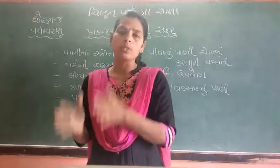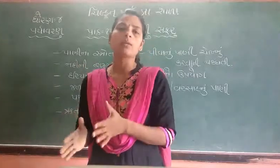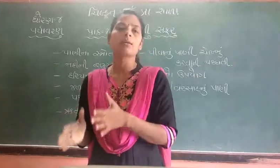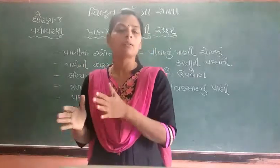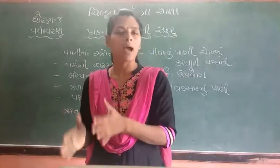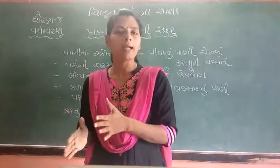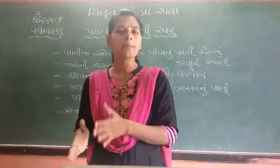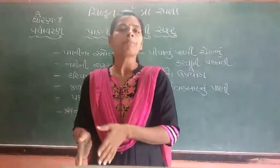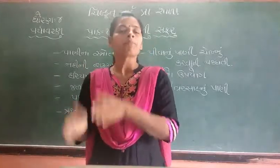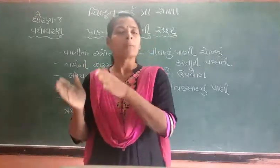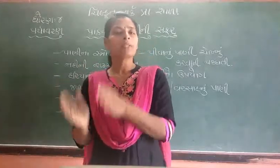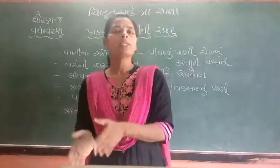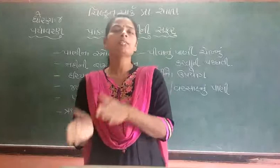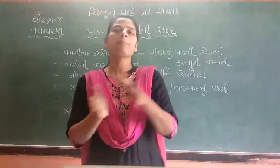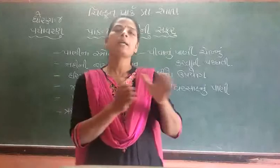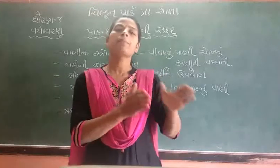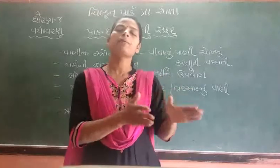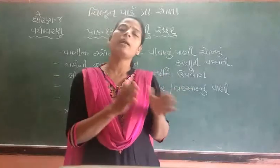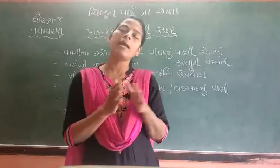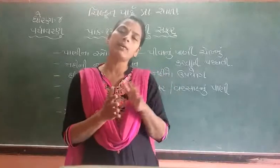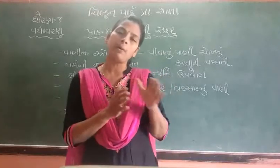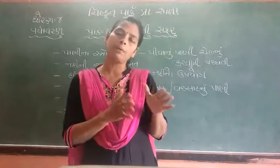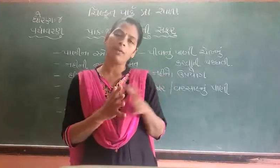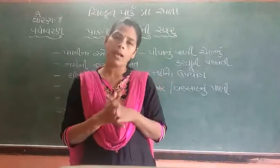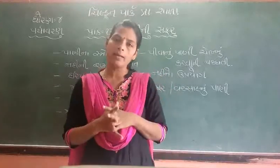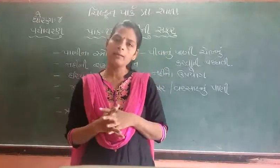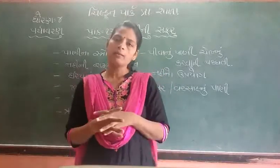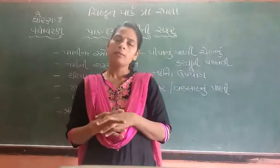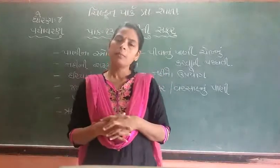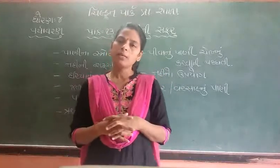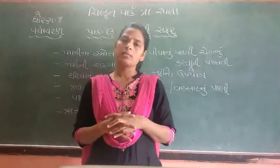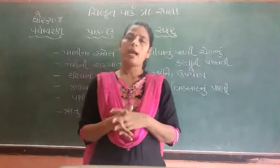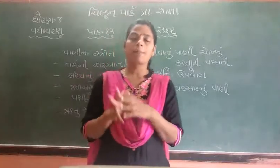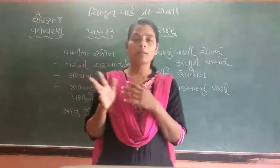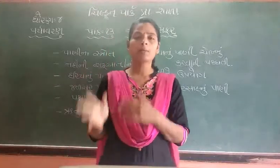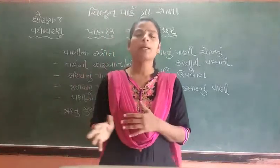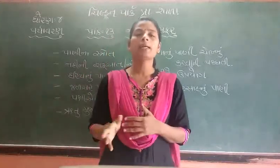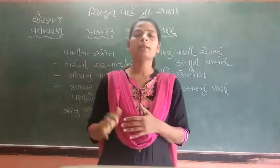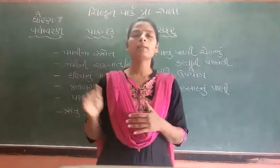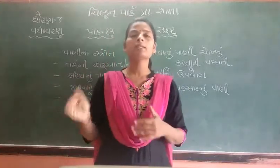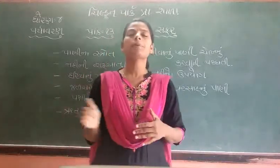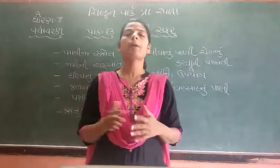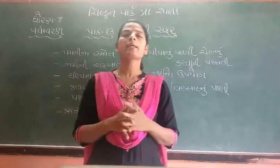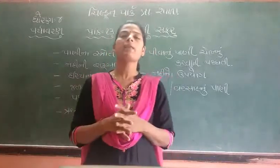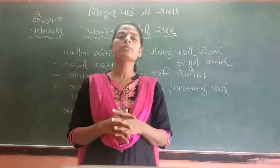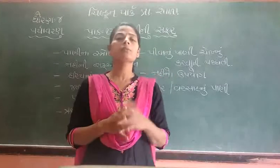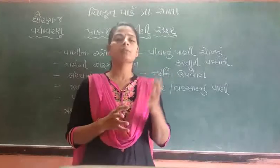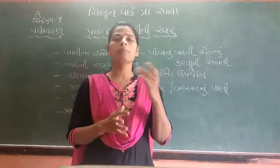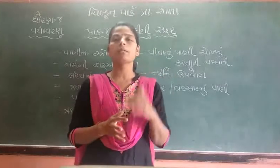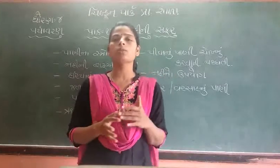શુદ્ધિકરણ થાય પછી જે પાણી પીવા લાયક વાપરવા લાયક બને છે. આપણા નગરપાલિકાની અંદર જે પણ પાણી આવે છે ને નદીમાંથી સીધું